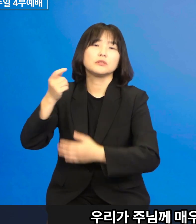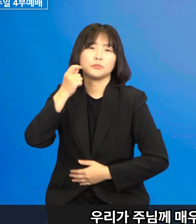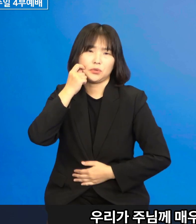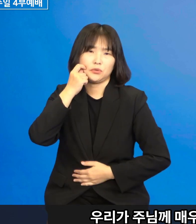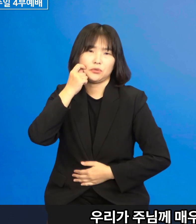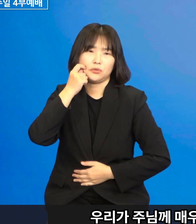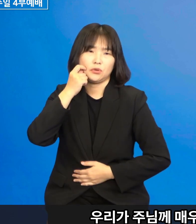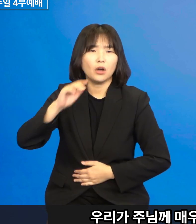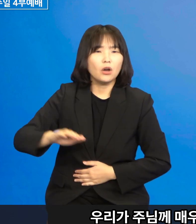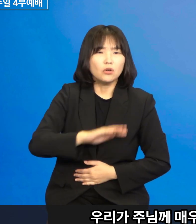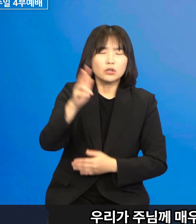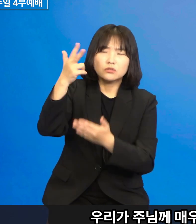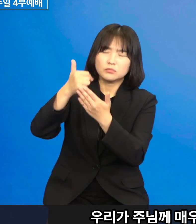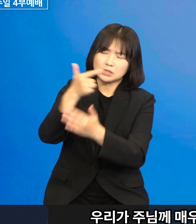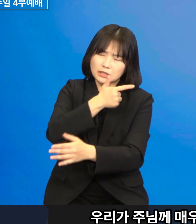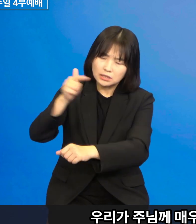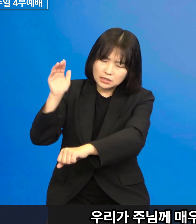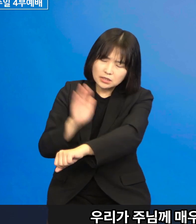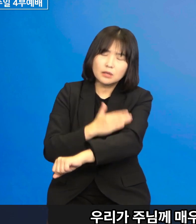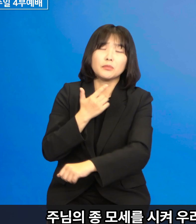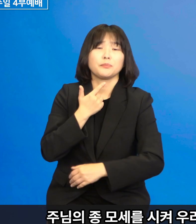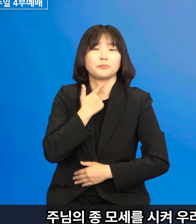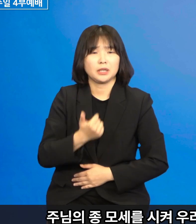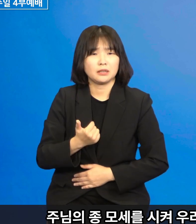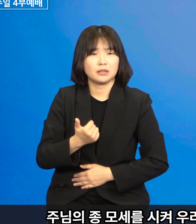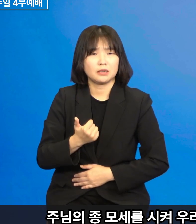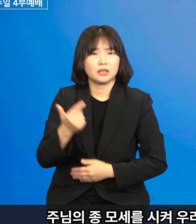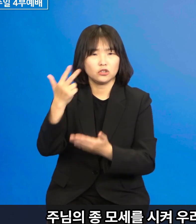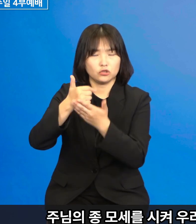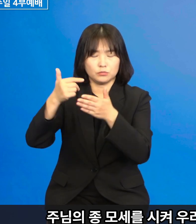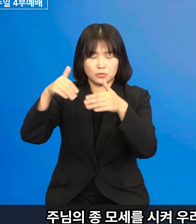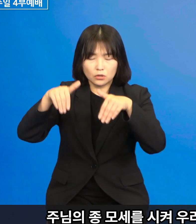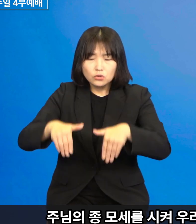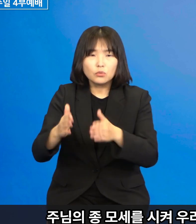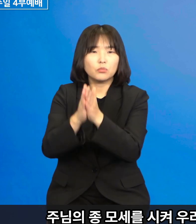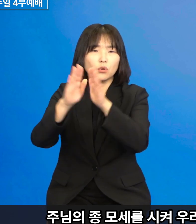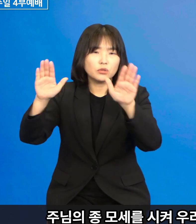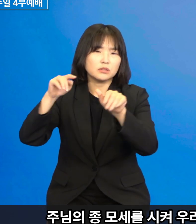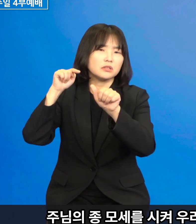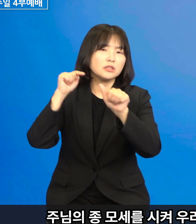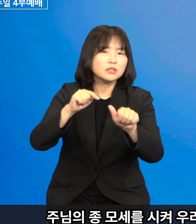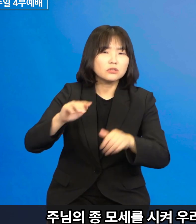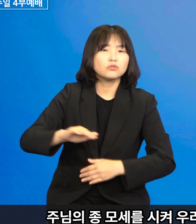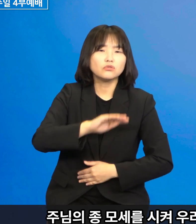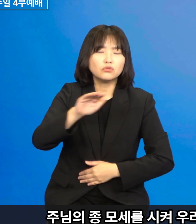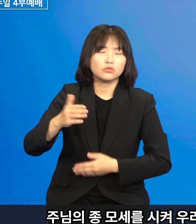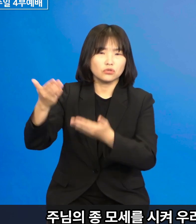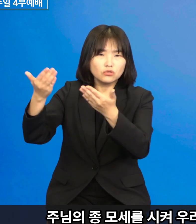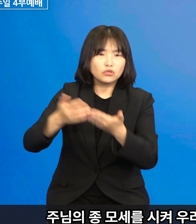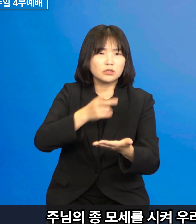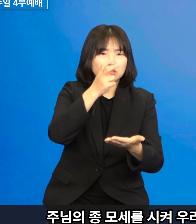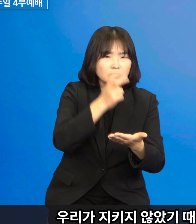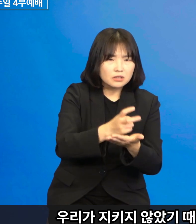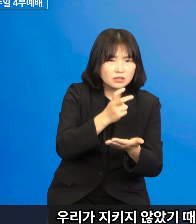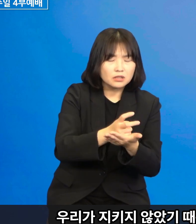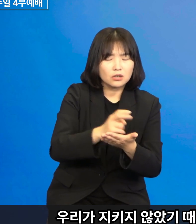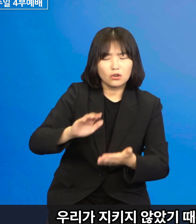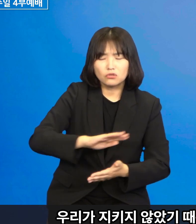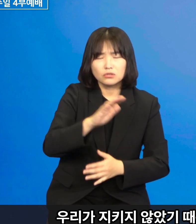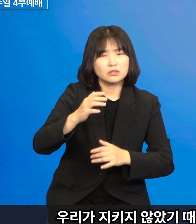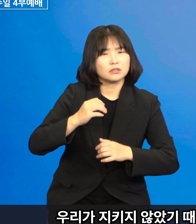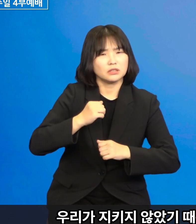우리가 주님께 매우 큰 잘못을 저질렀습니다. 주님의 종 모세를 시켜 우리에게 주신 계명과 율례와 규례를